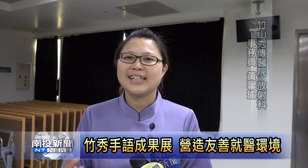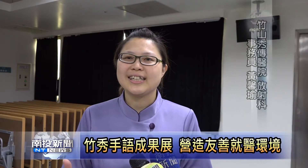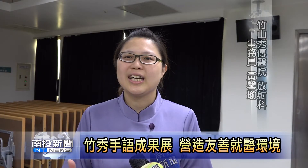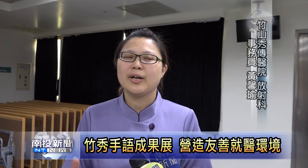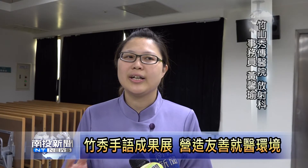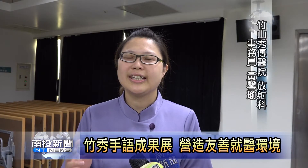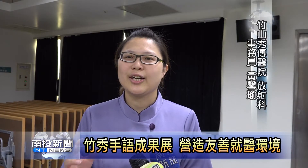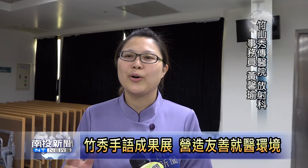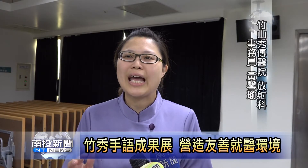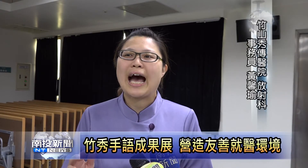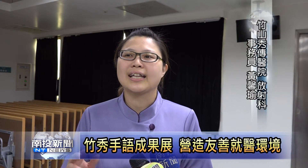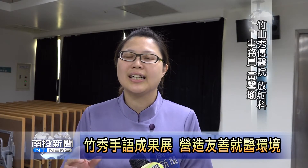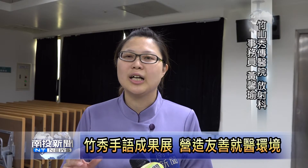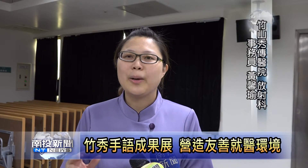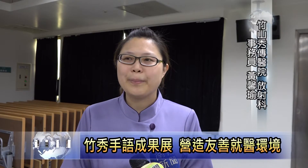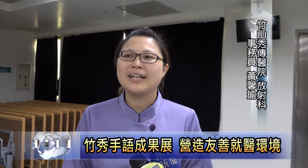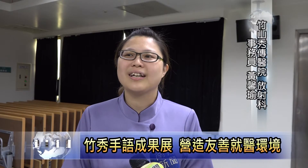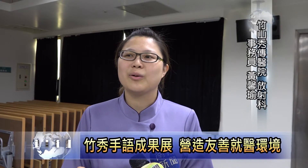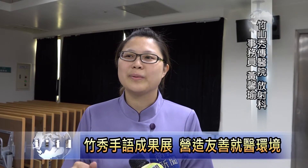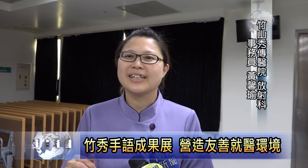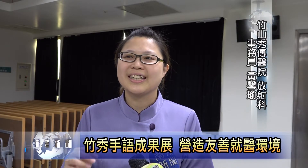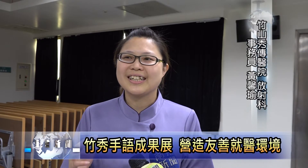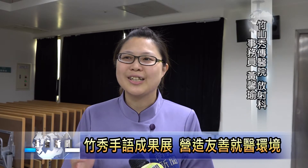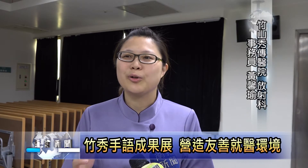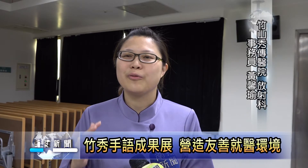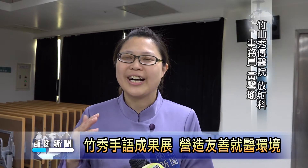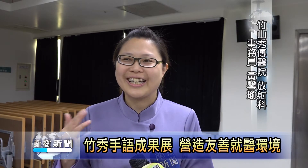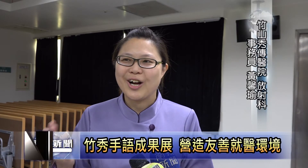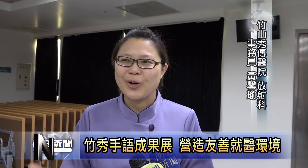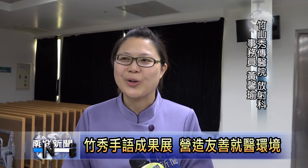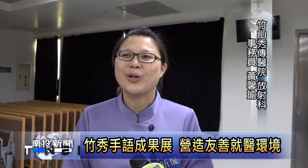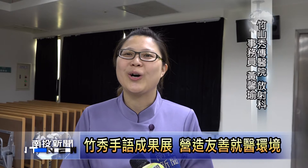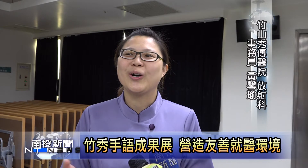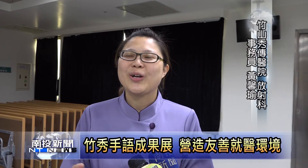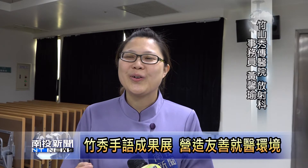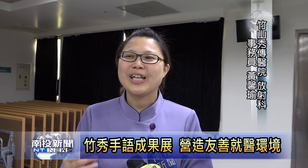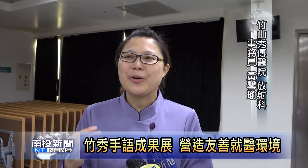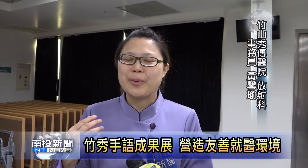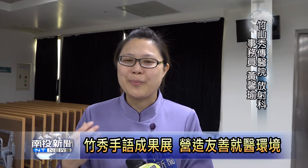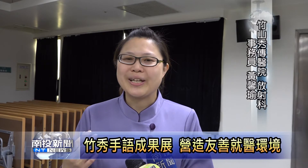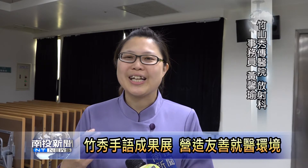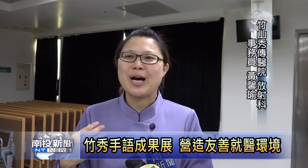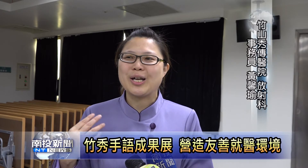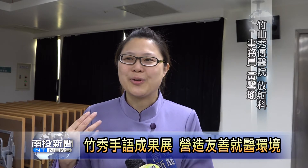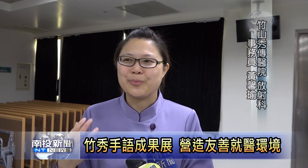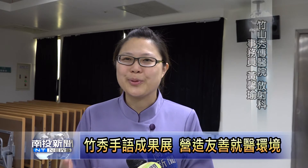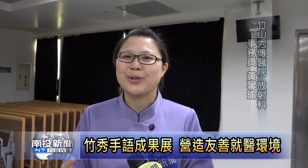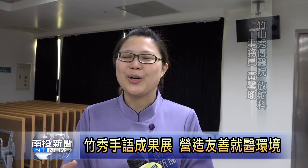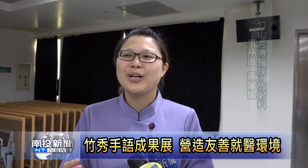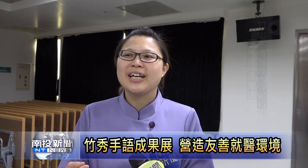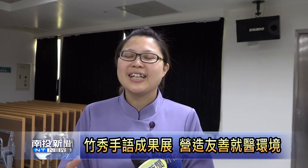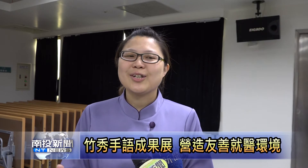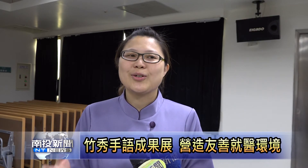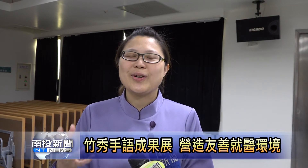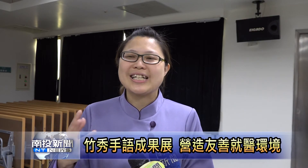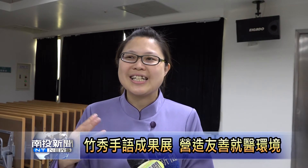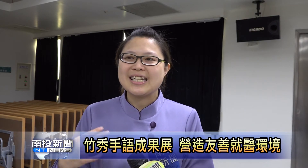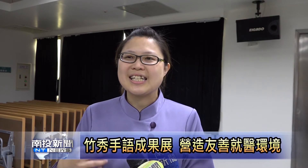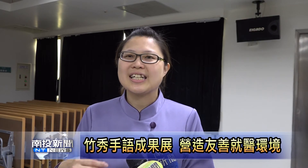些一些聋哑的病人我们真的是无法跟他沟通因为我们比的他也许不懂那学完这次